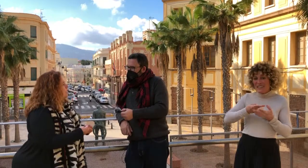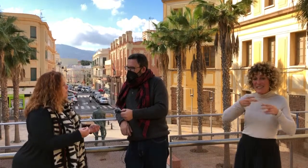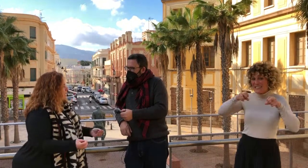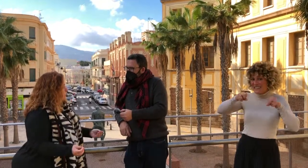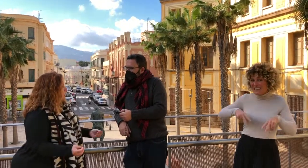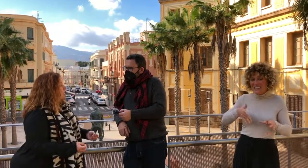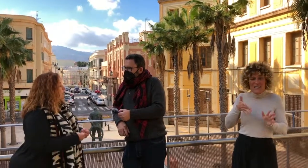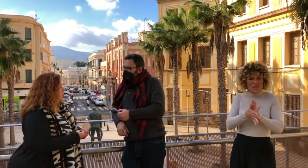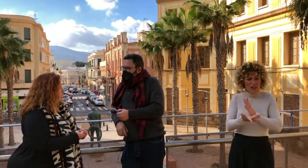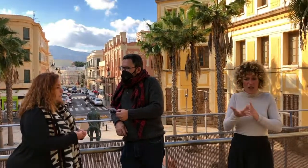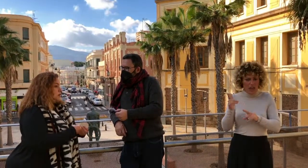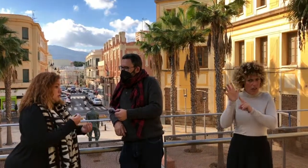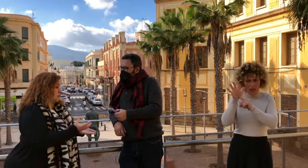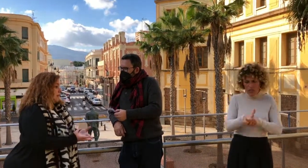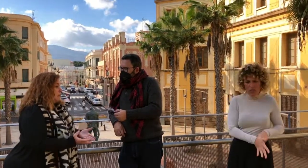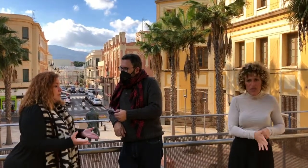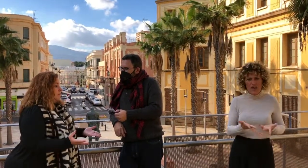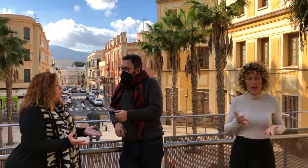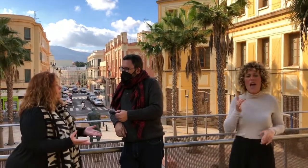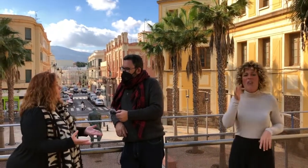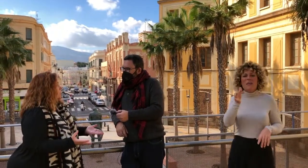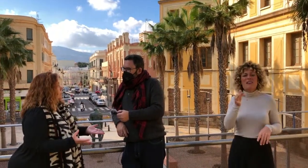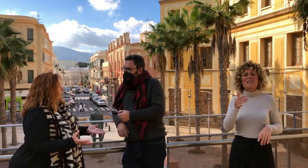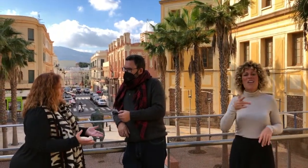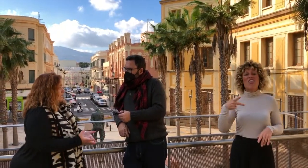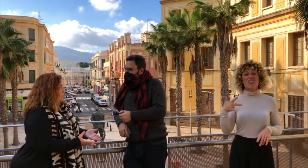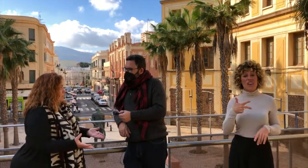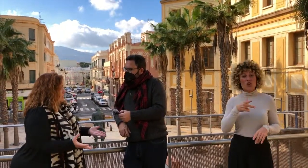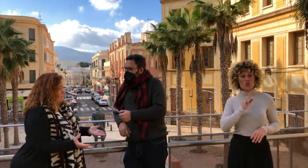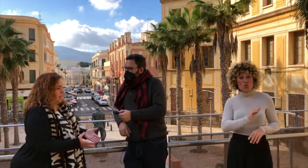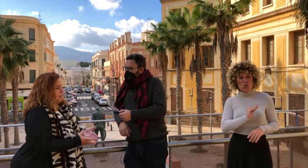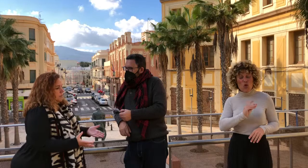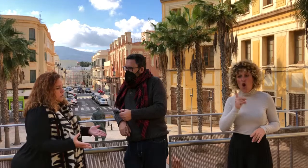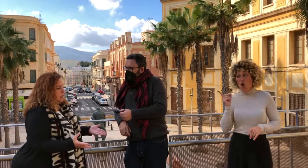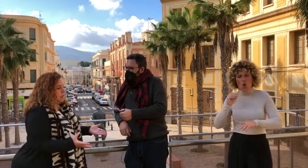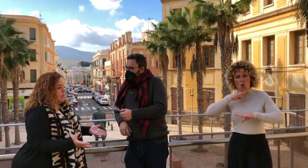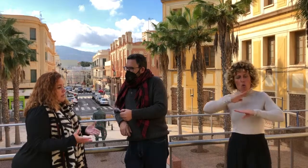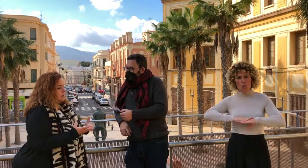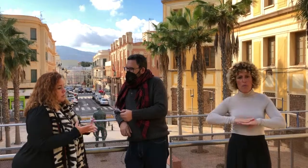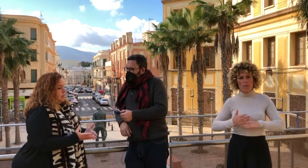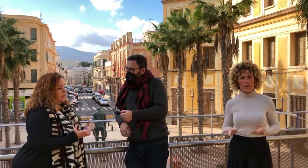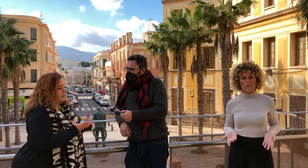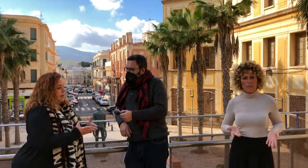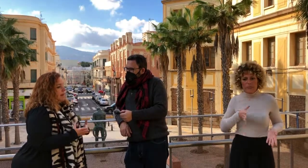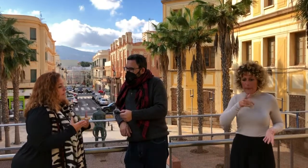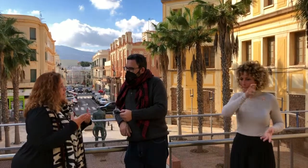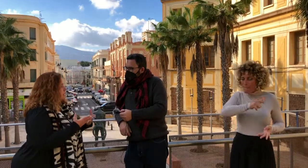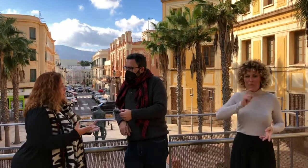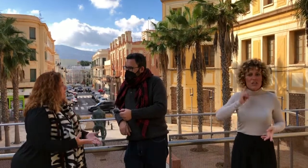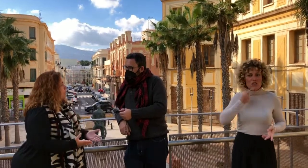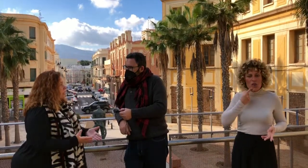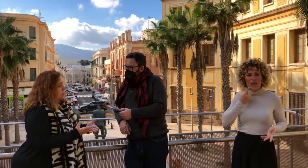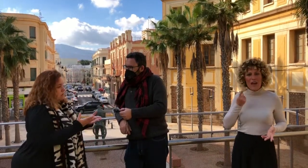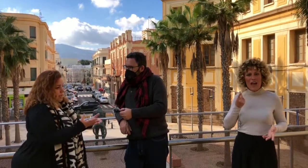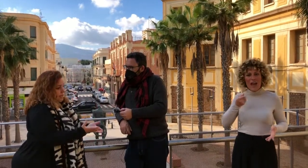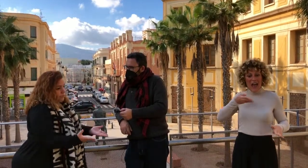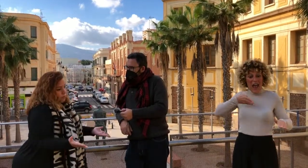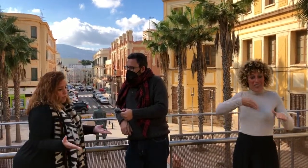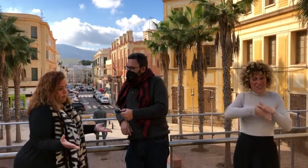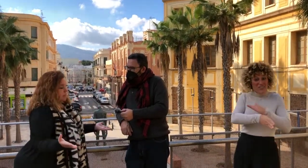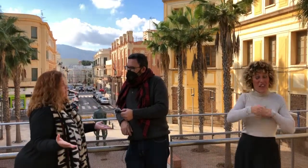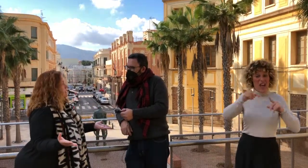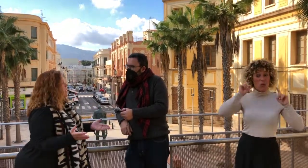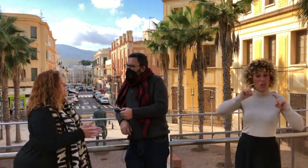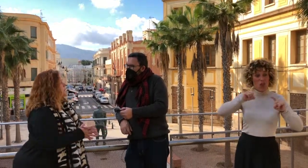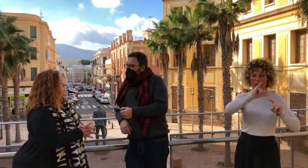están discriminando y además no están cumpliendo los derechos que tienen que cumplir. O sea, es que las personas sordas tienen la accesibilidad a la educación y eso no